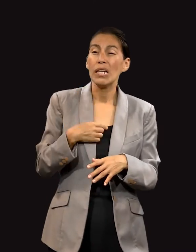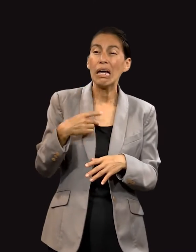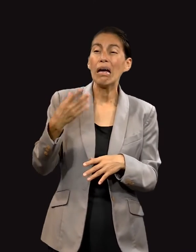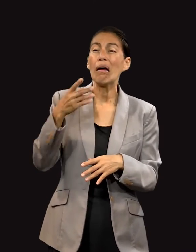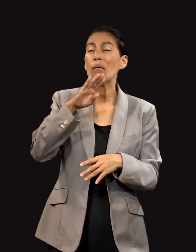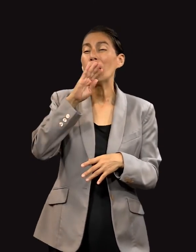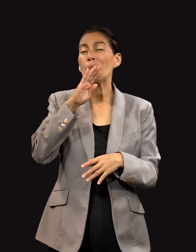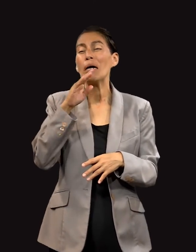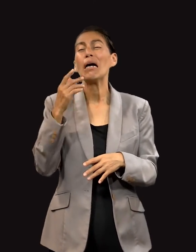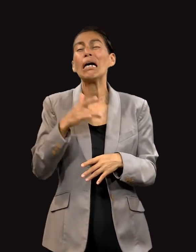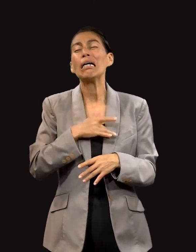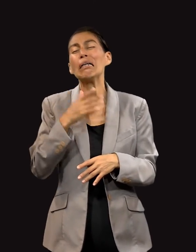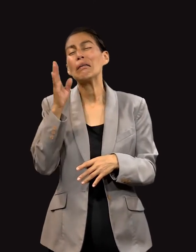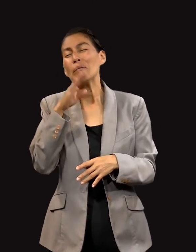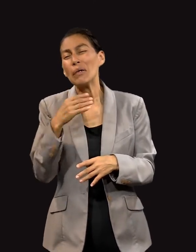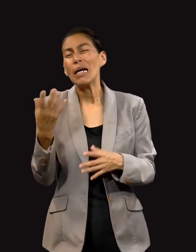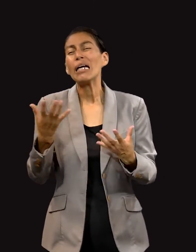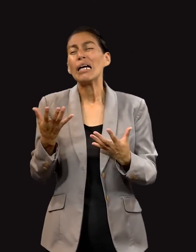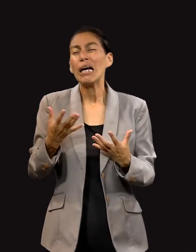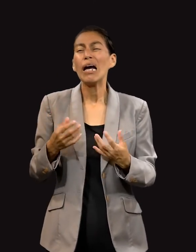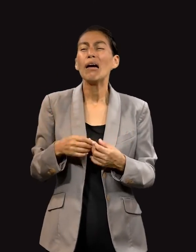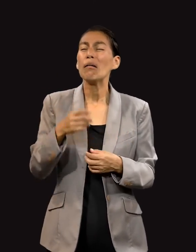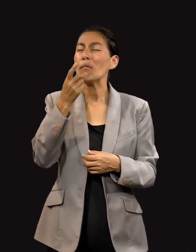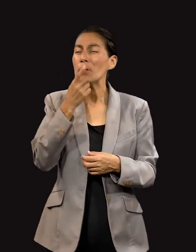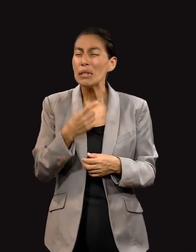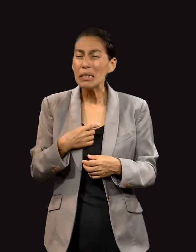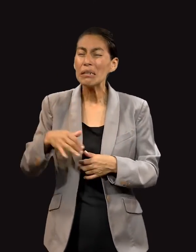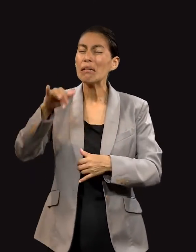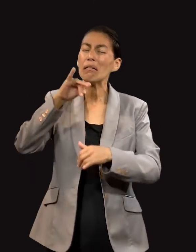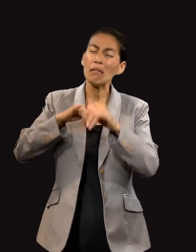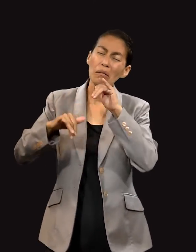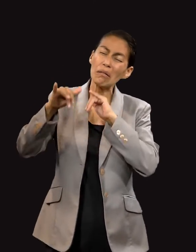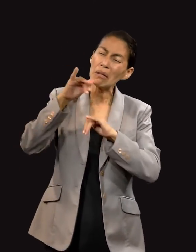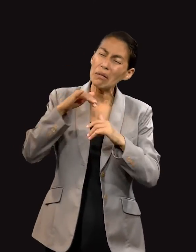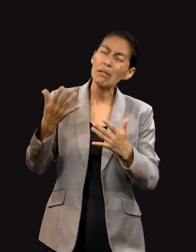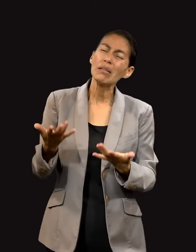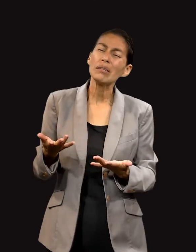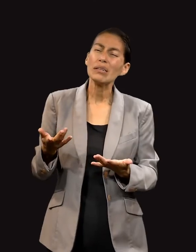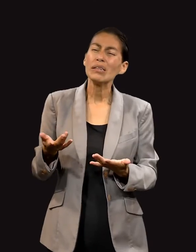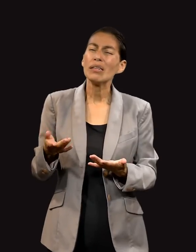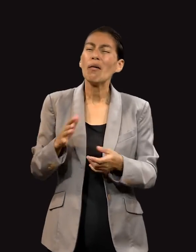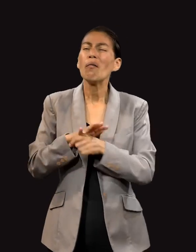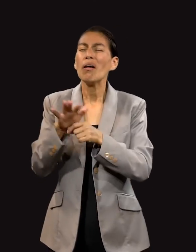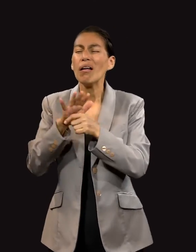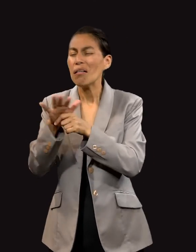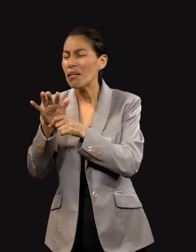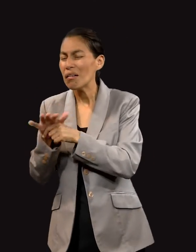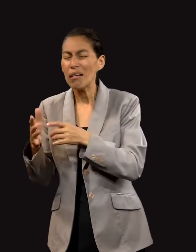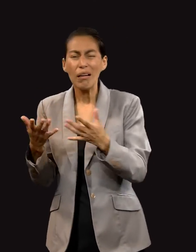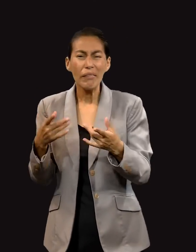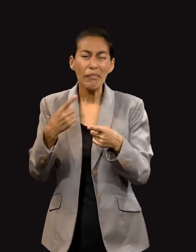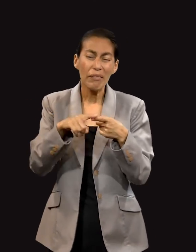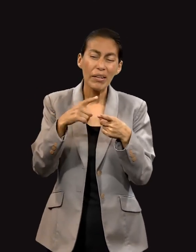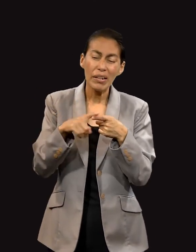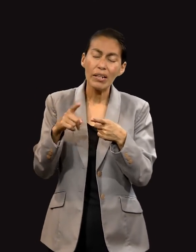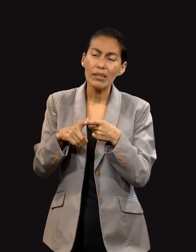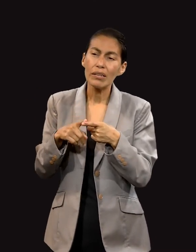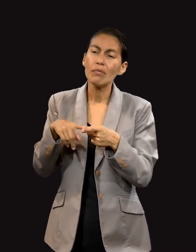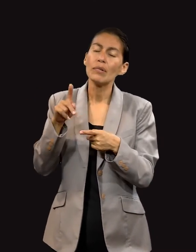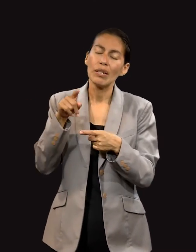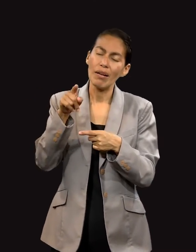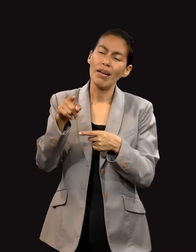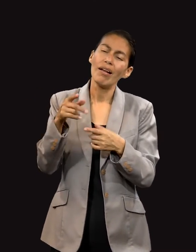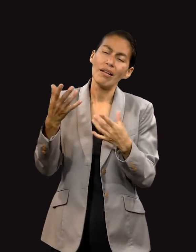yo, y a veces me decía, es que tú me dices que tomé mil cosas. Y no, pero sí,